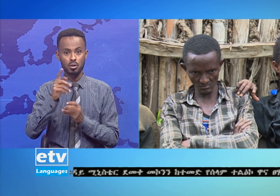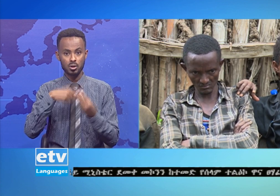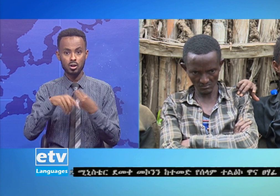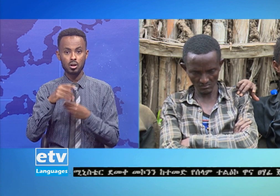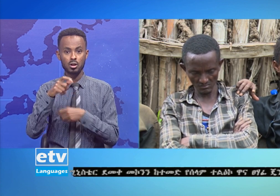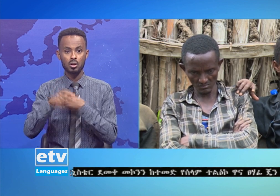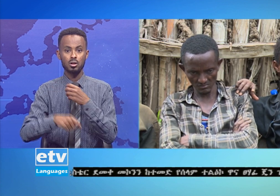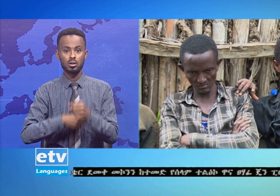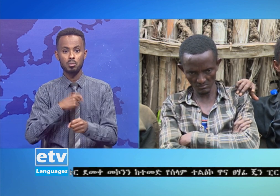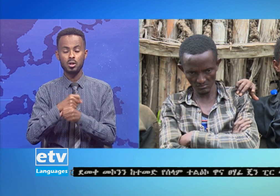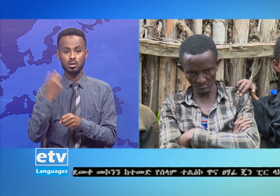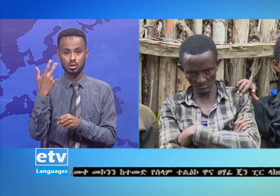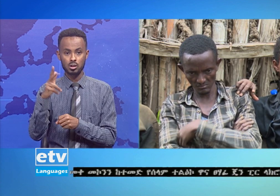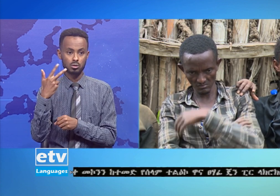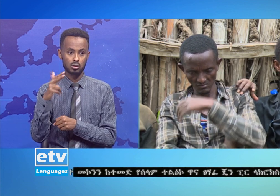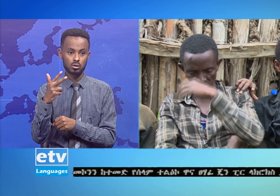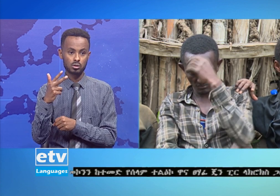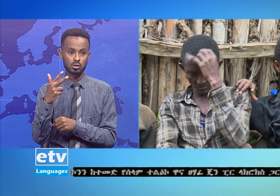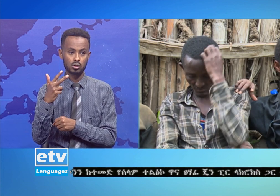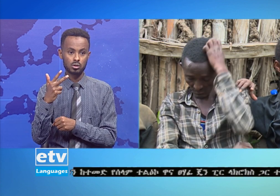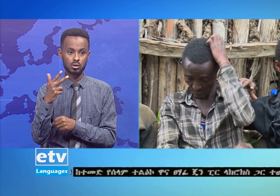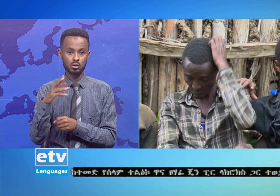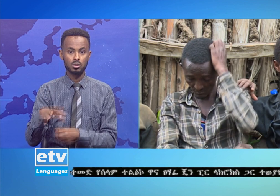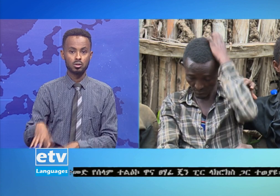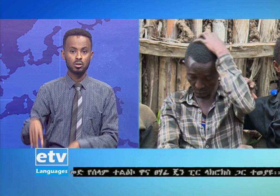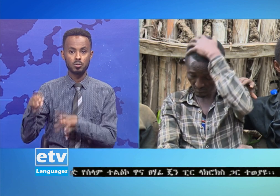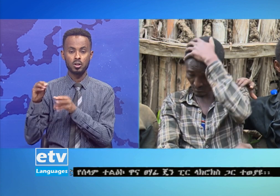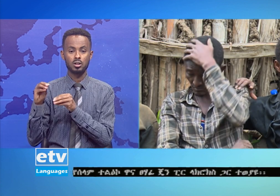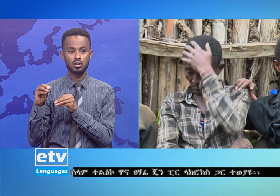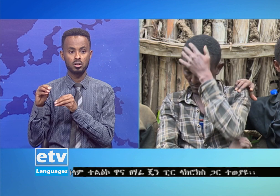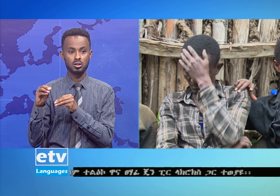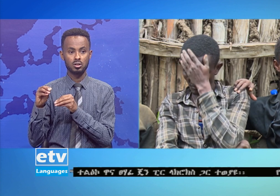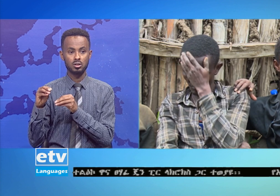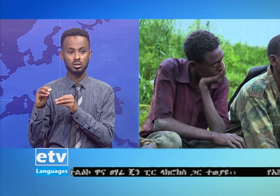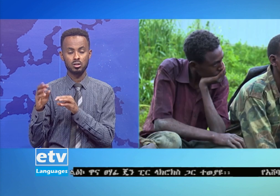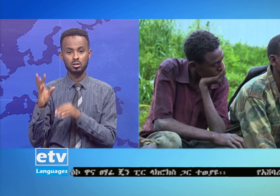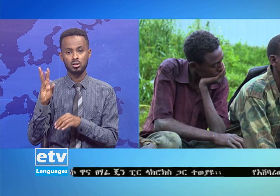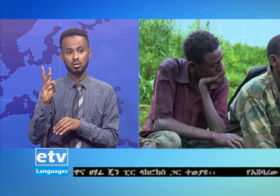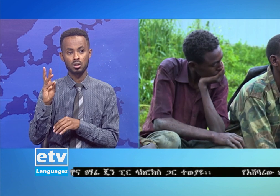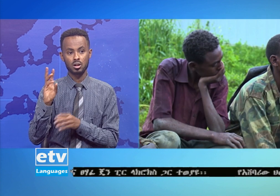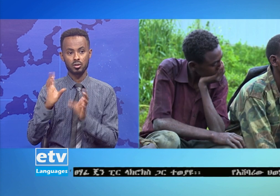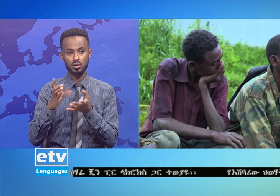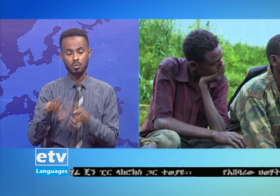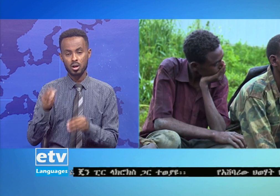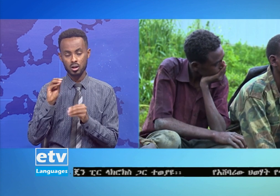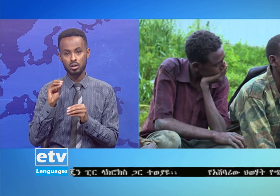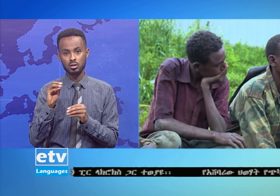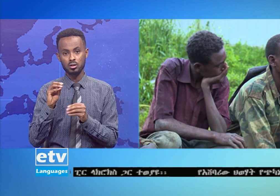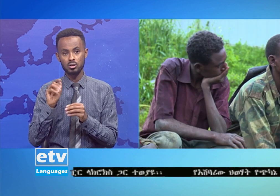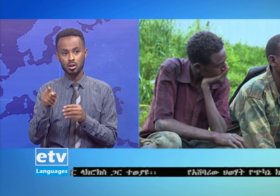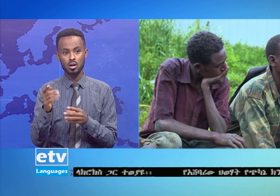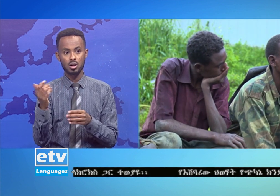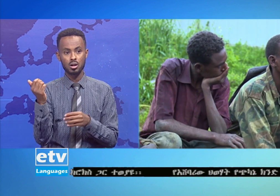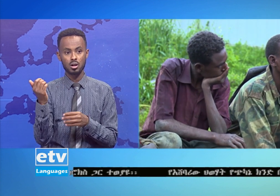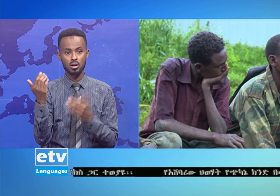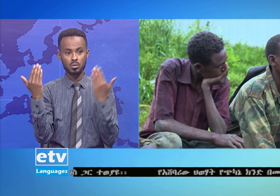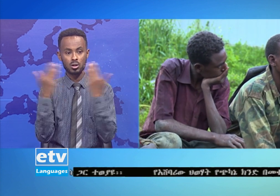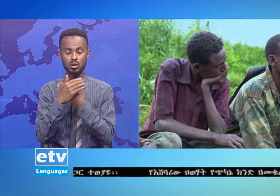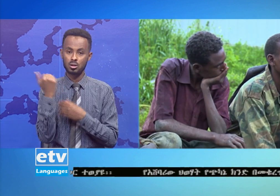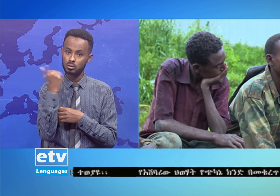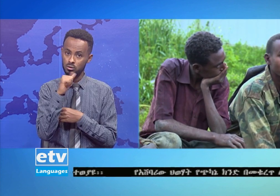እድሜ 13 ተማሪዎች 6 እኛ ማታ እዛ የጠጣን ቢራ